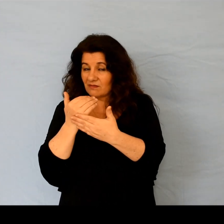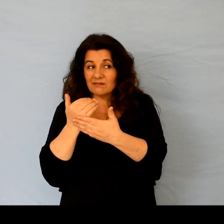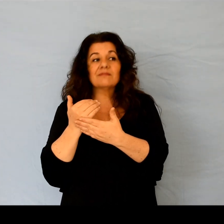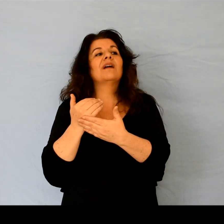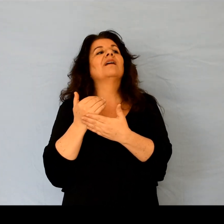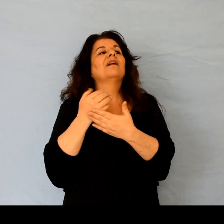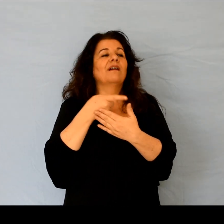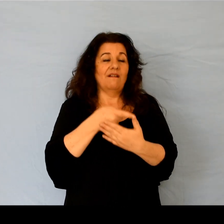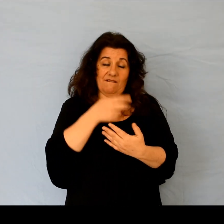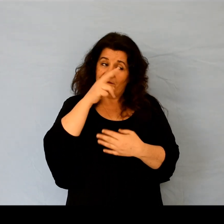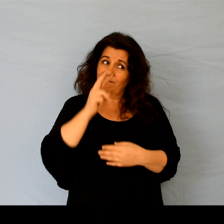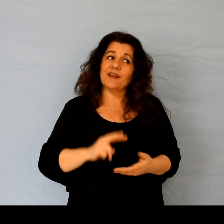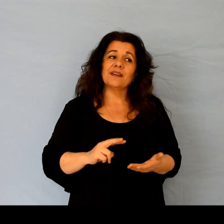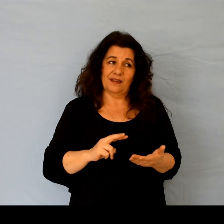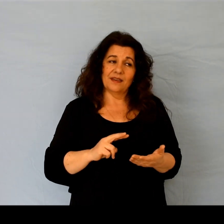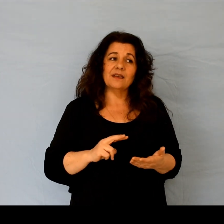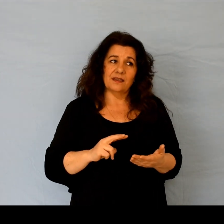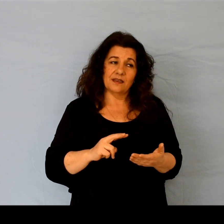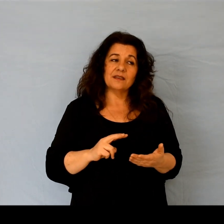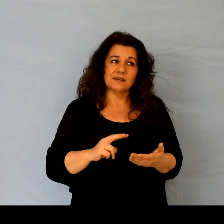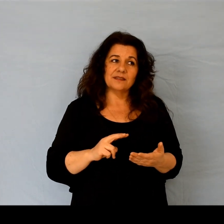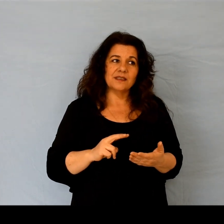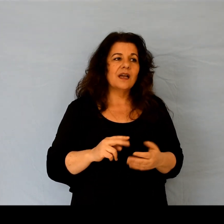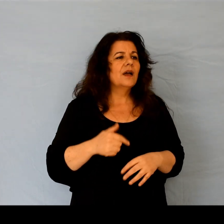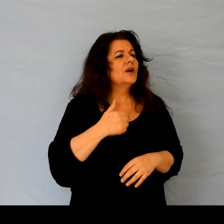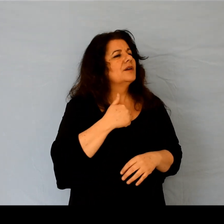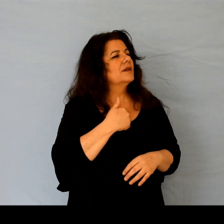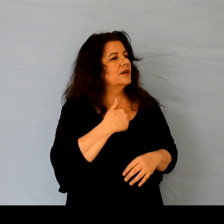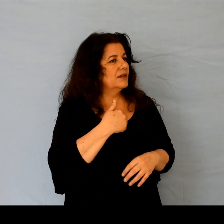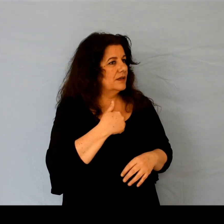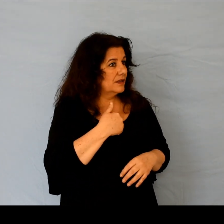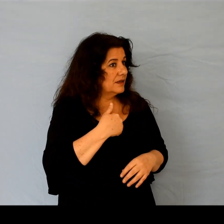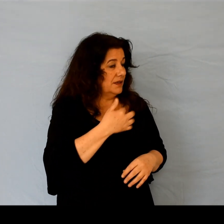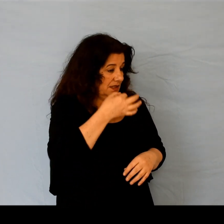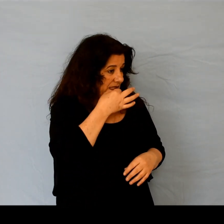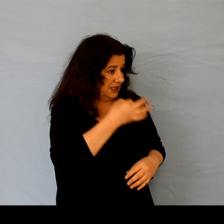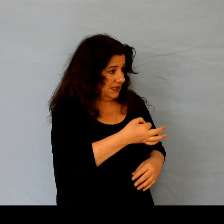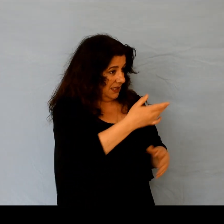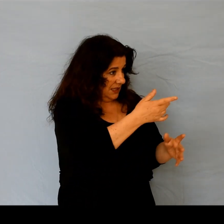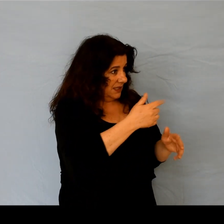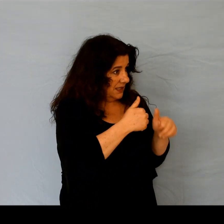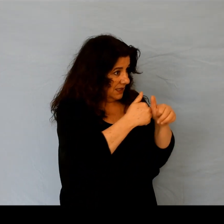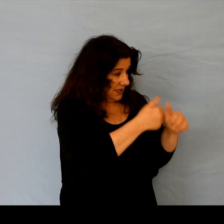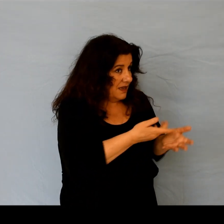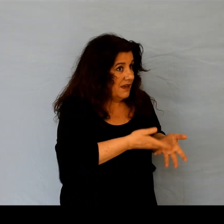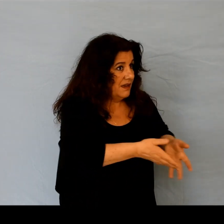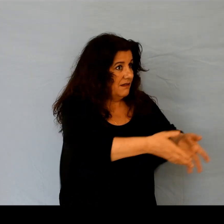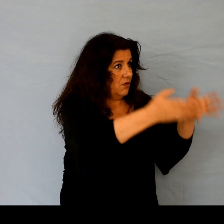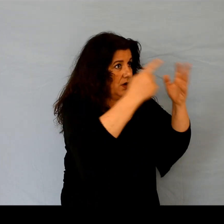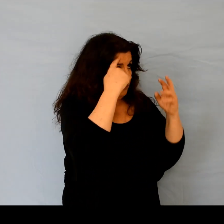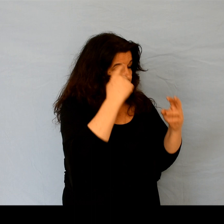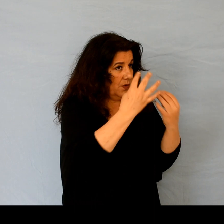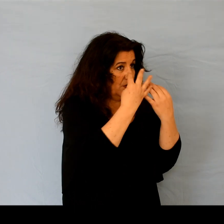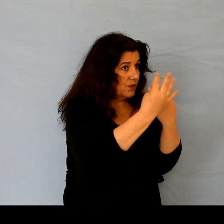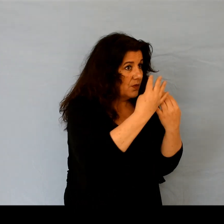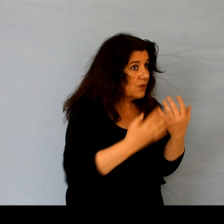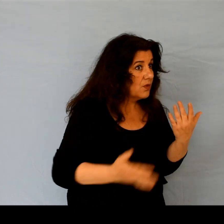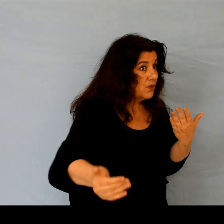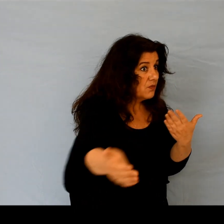Je vous ai envoyé moissonner ce qui ne vous a coûté aucun